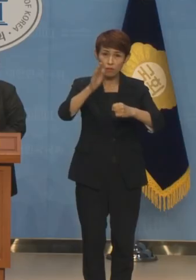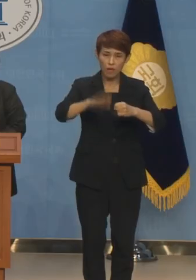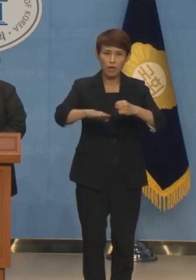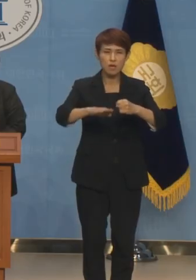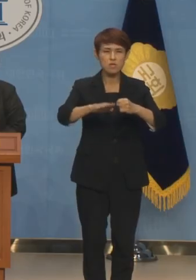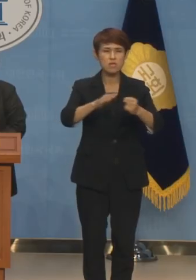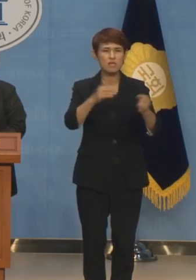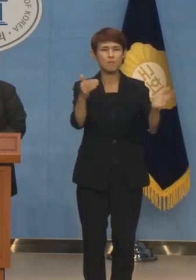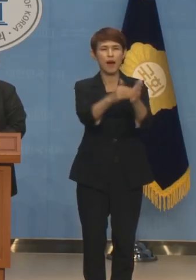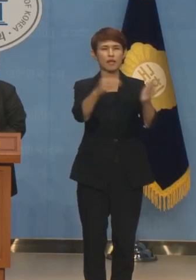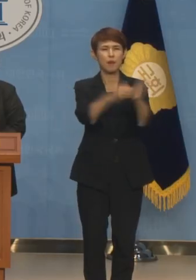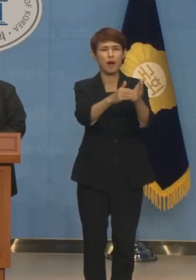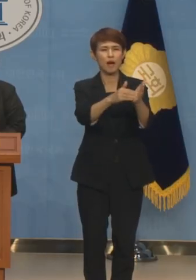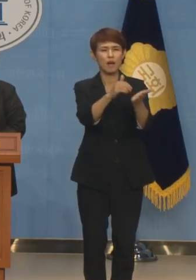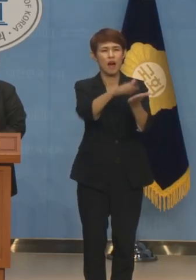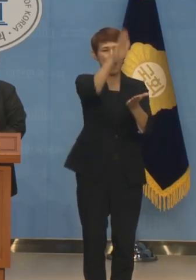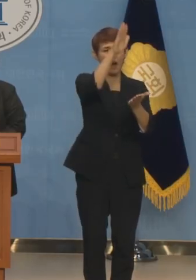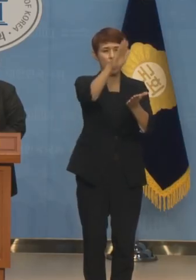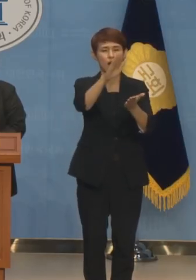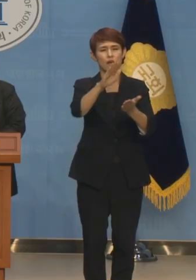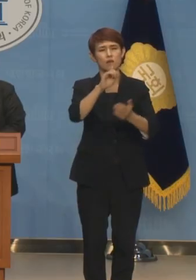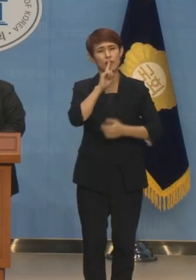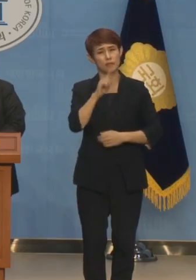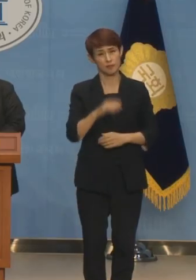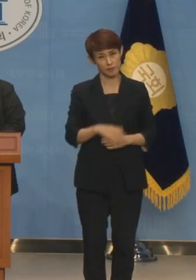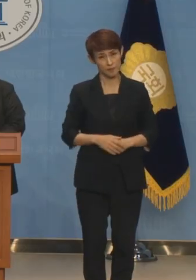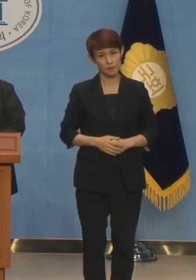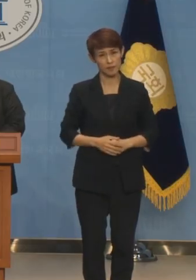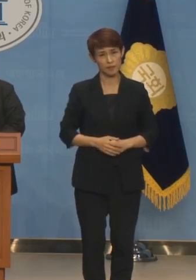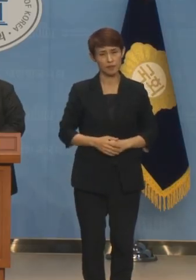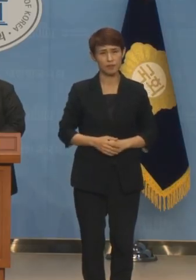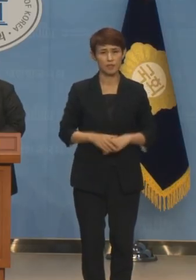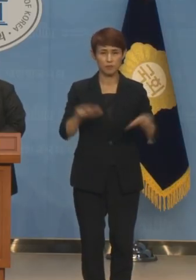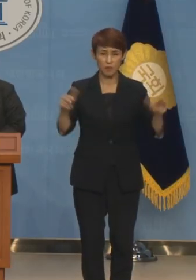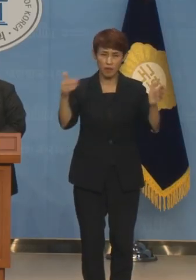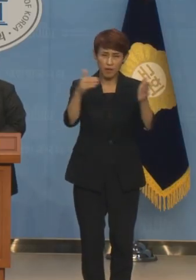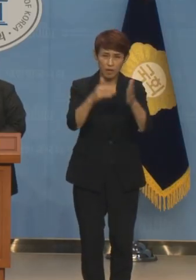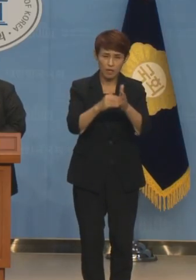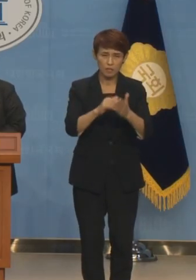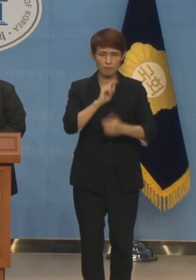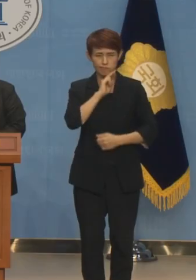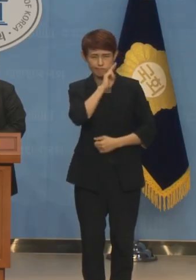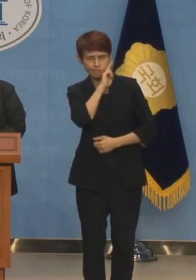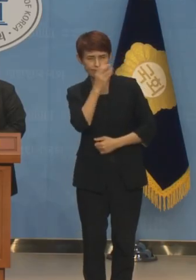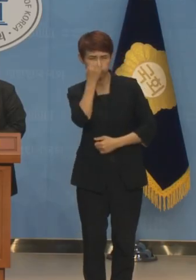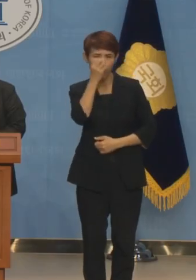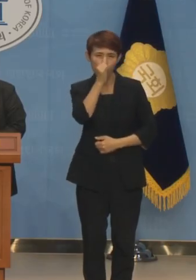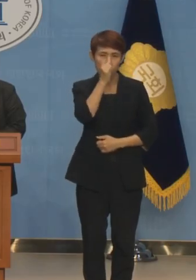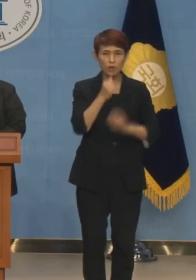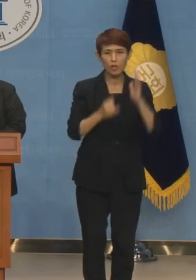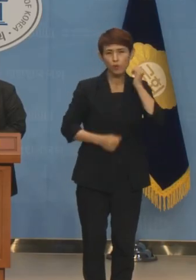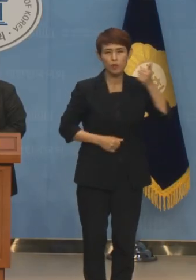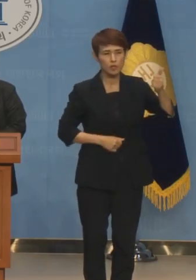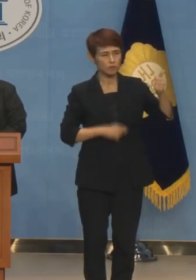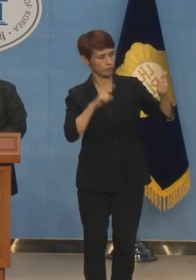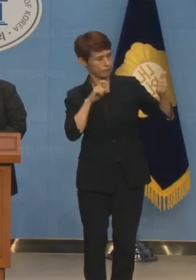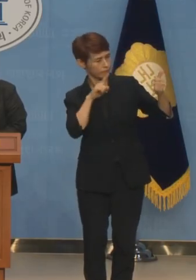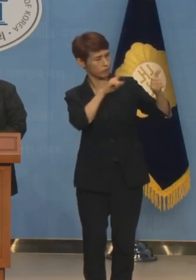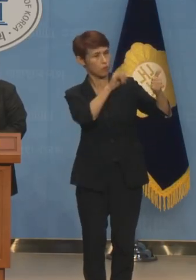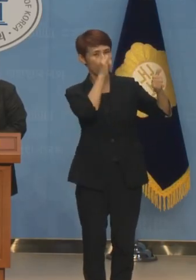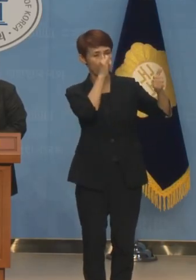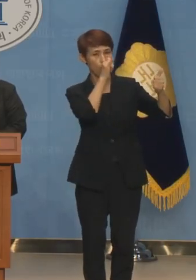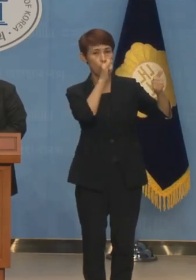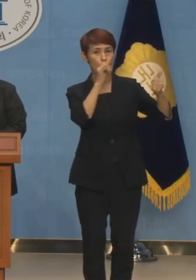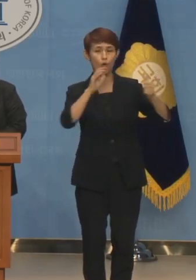물러나라는 소리를 듣고 있는 것 아닙니까? 그동안 수없이 많은 의혹이 대통령실을 향했고